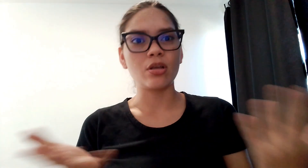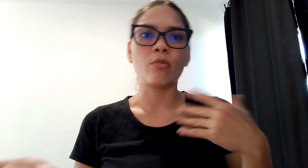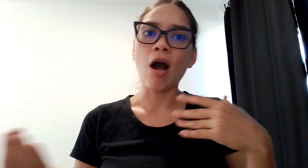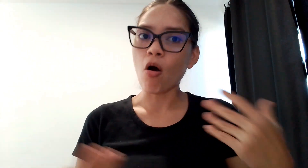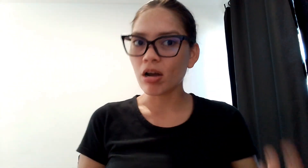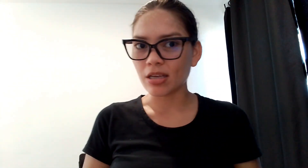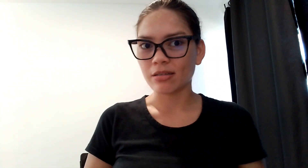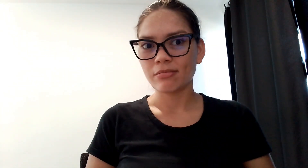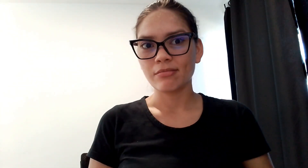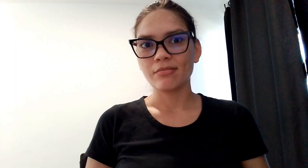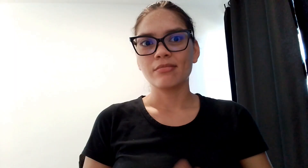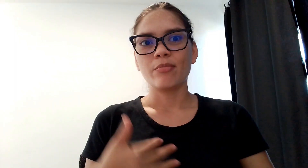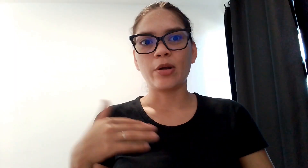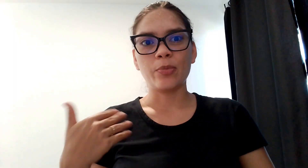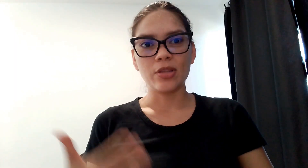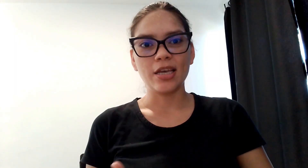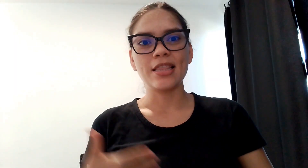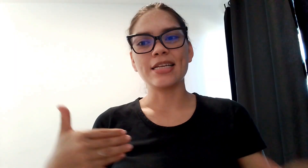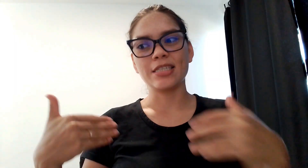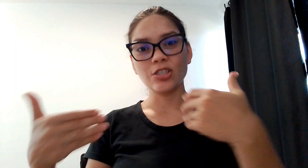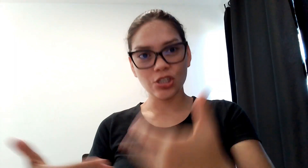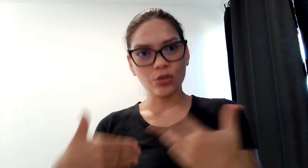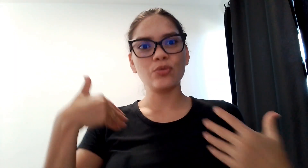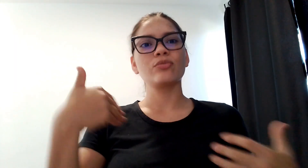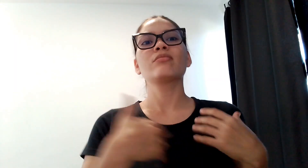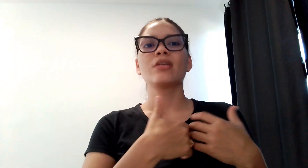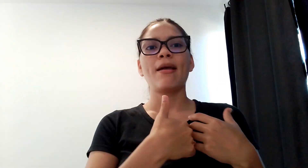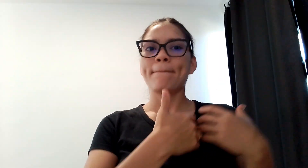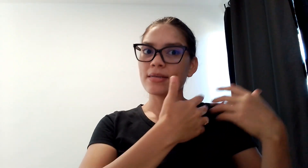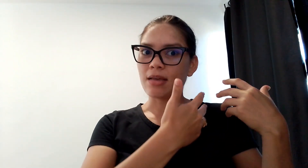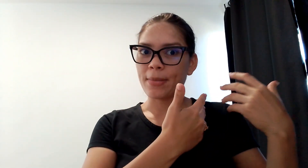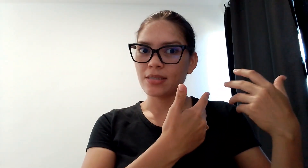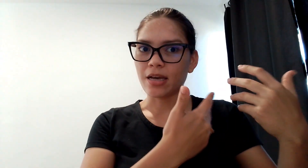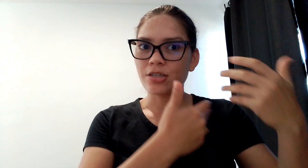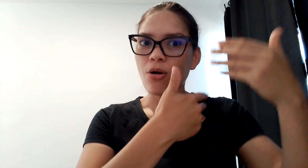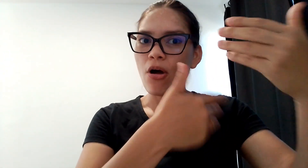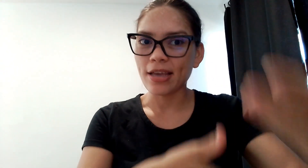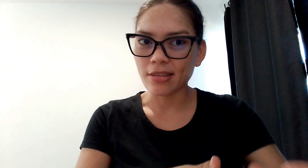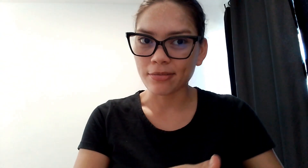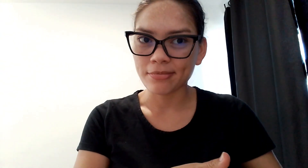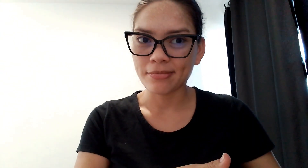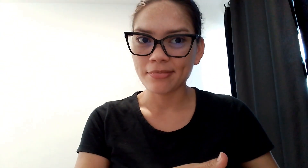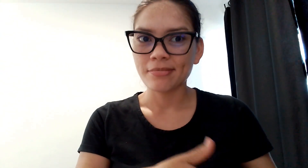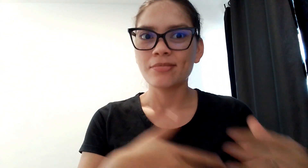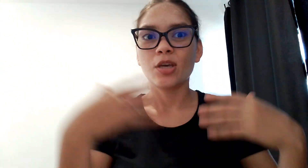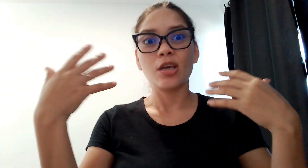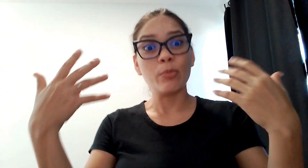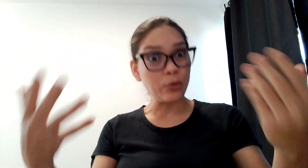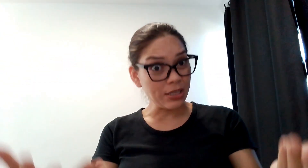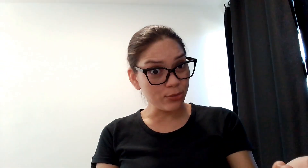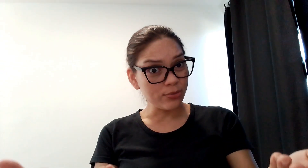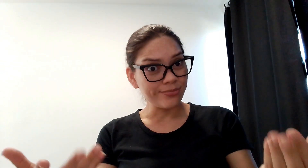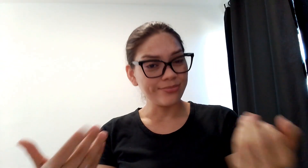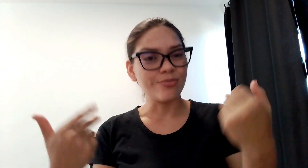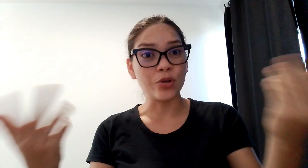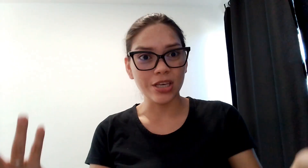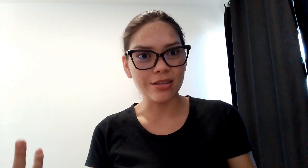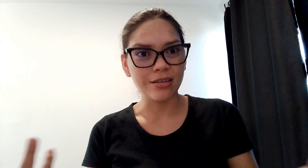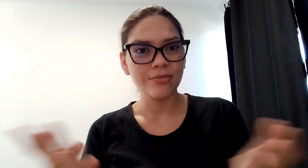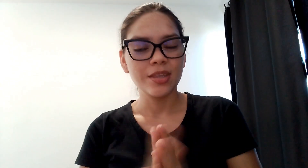uma ordem para poder dar sentido, passar a mensagem correta. E bonito, né? Que